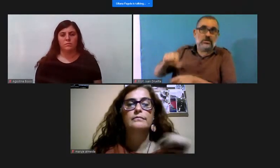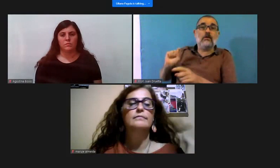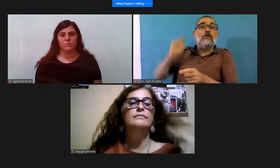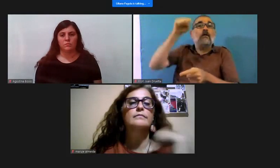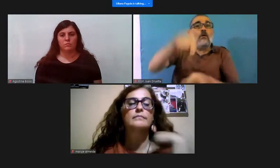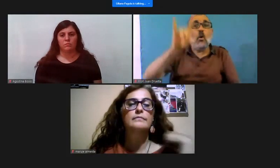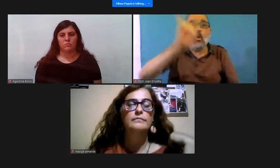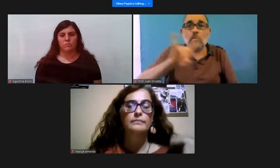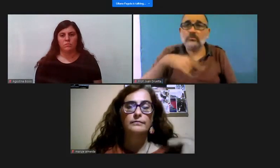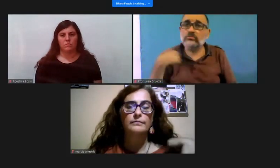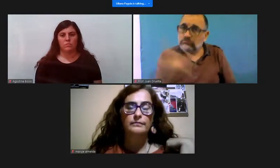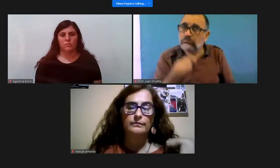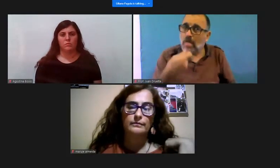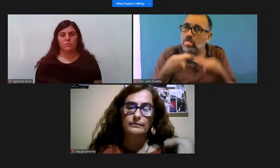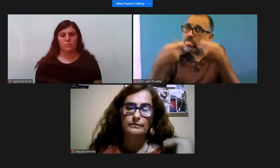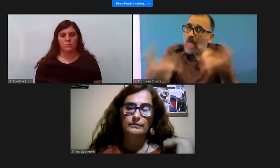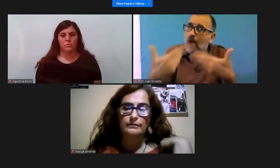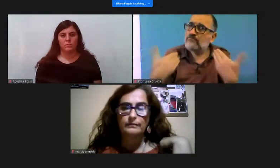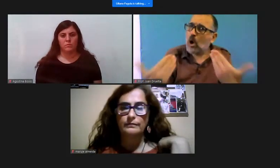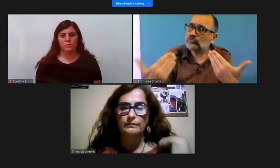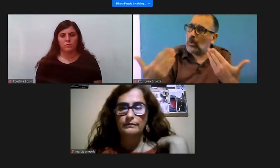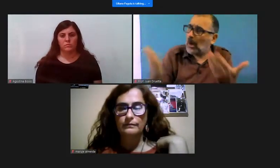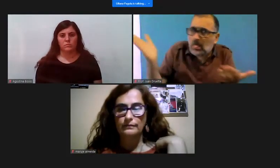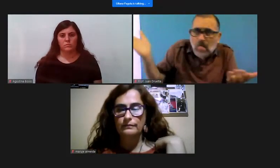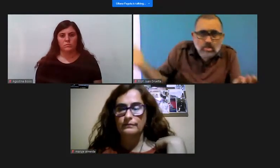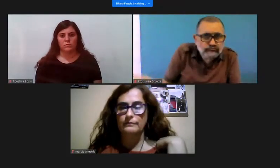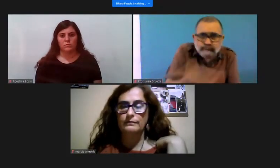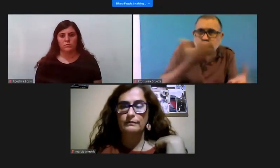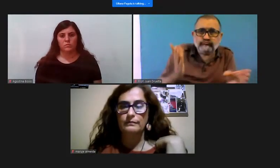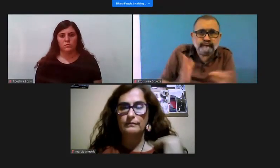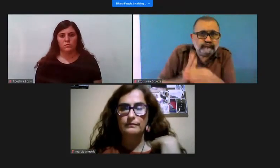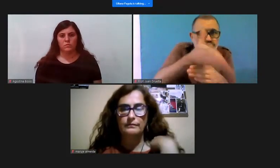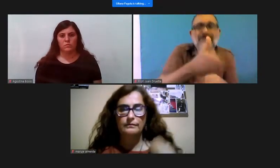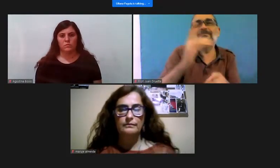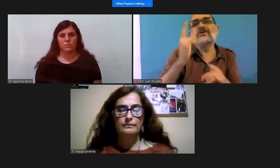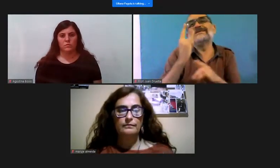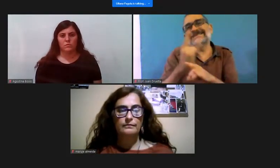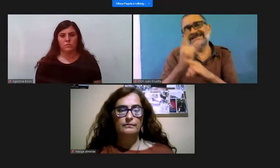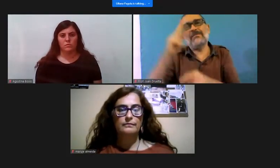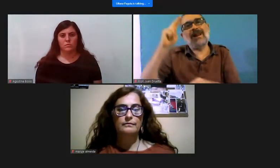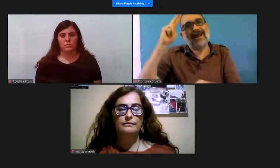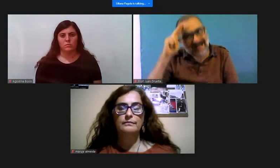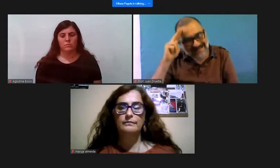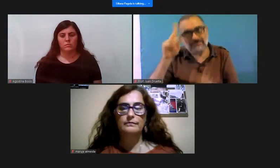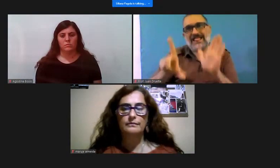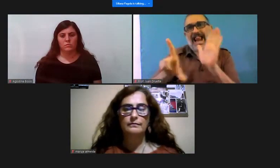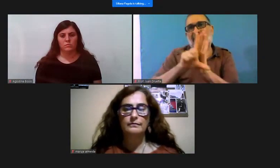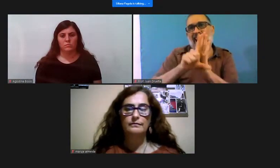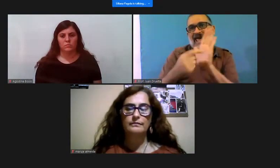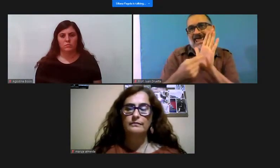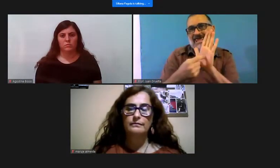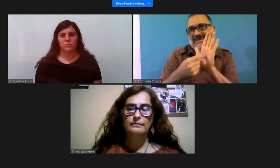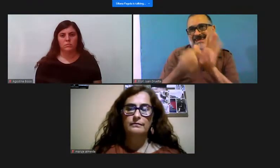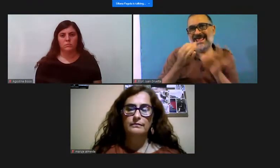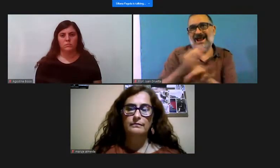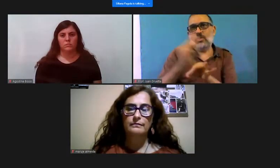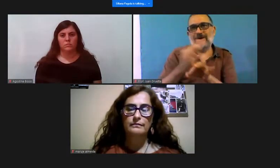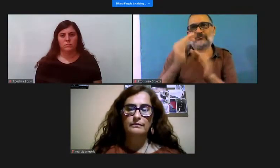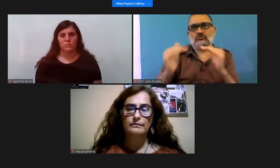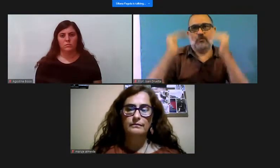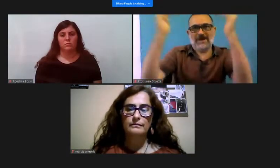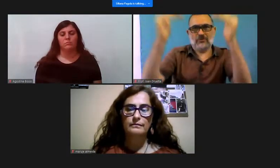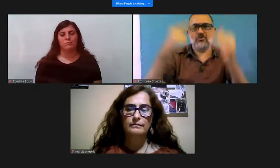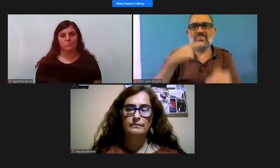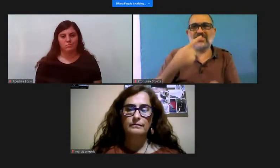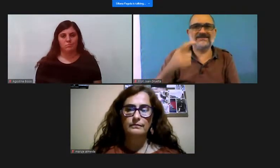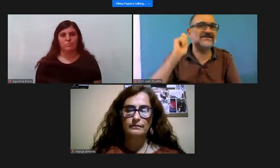con algunas barreras o no les fue bien, pero después en la universidad le dimos la oportunidad de que ingresaran, siempre, por supuesto,